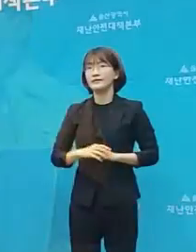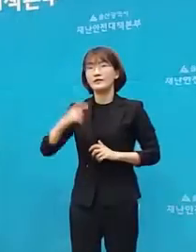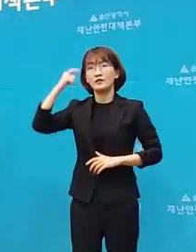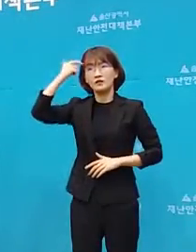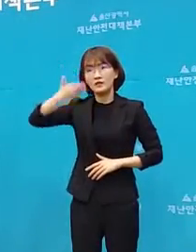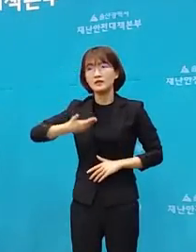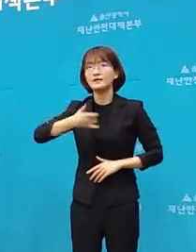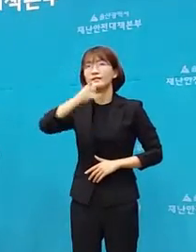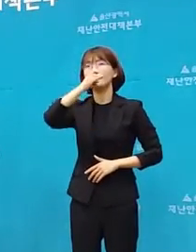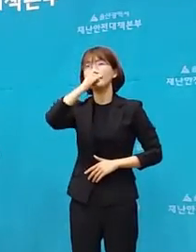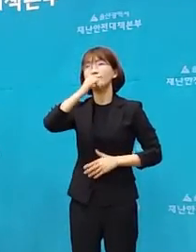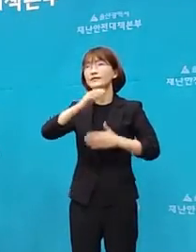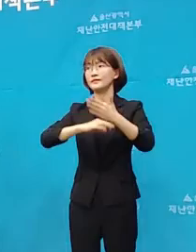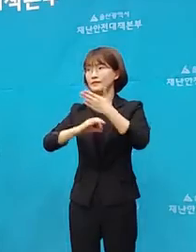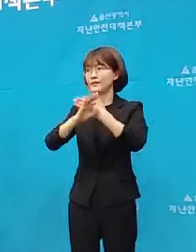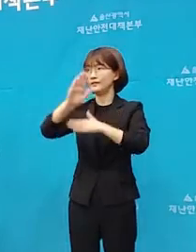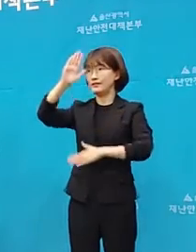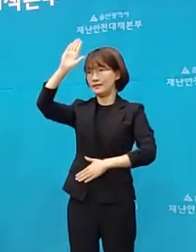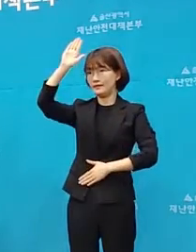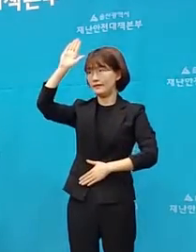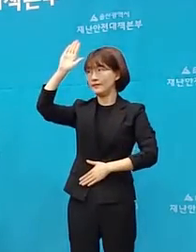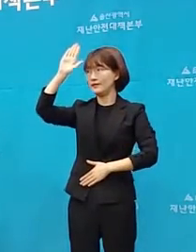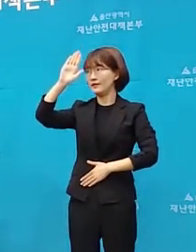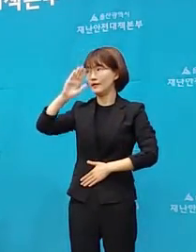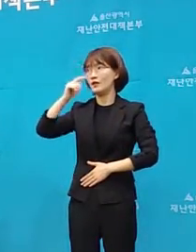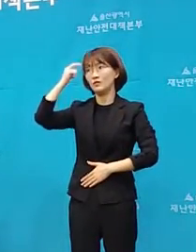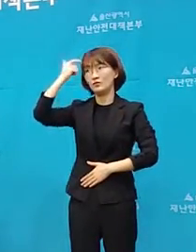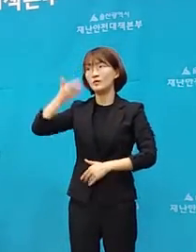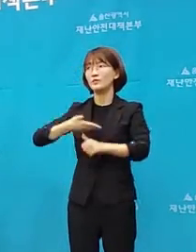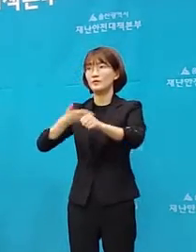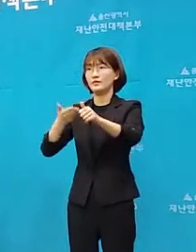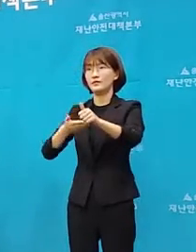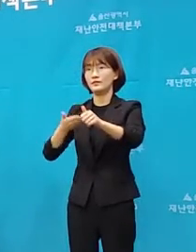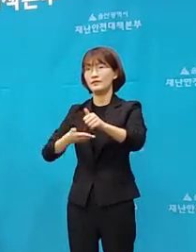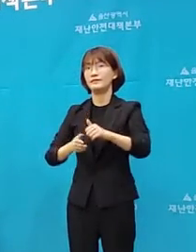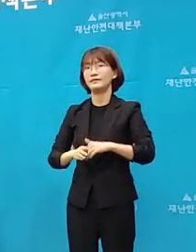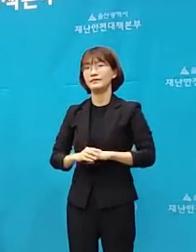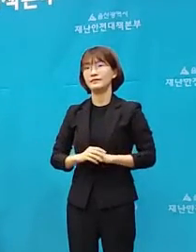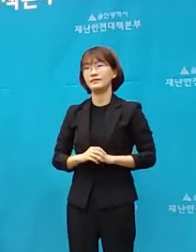질의가 있으신 기자님께서는 손을 들고 확인 후 질의해 주시기 바랍니다.